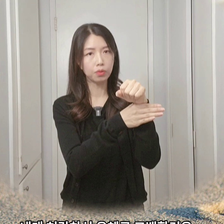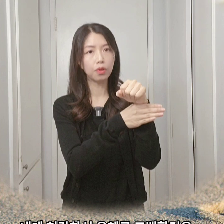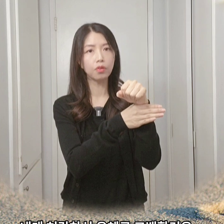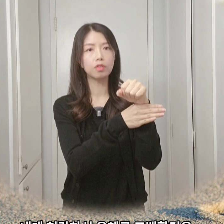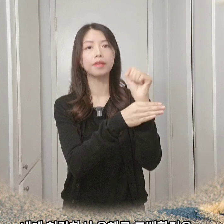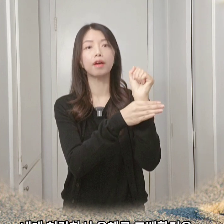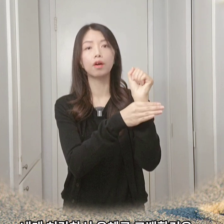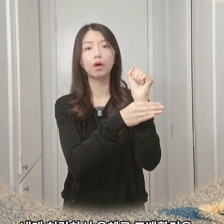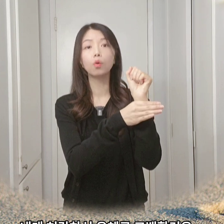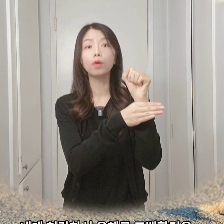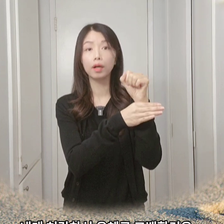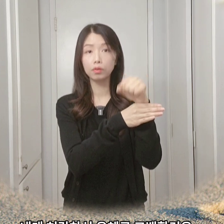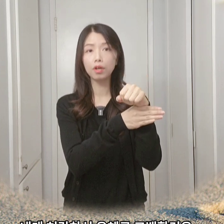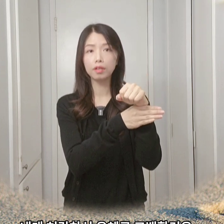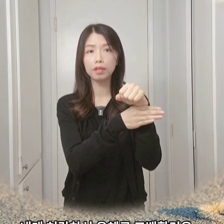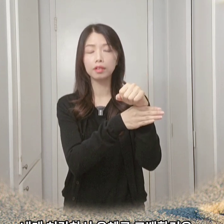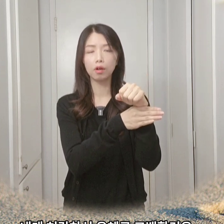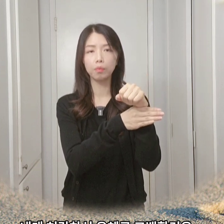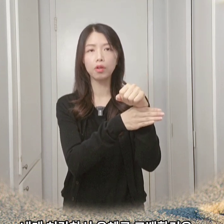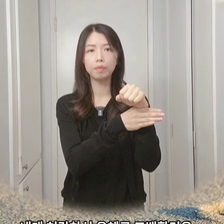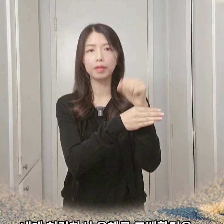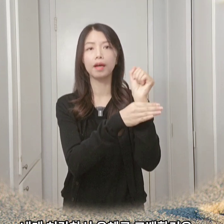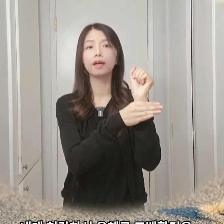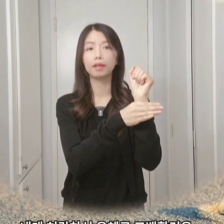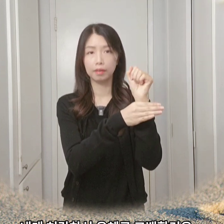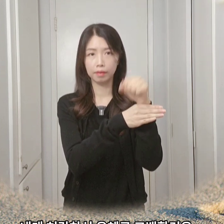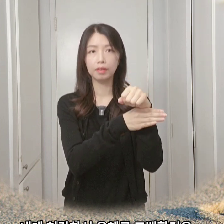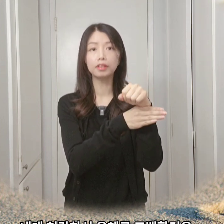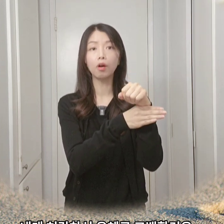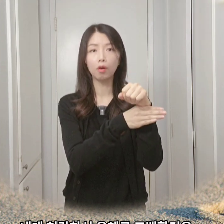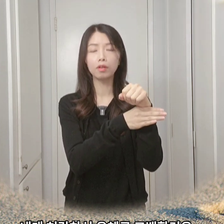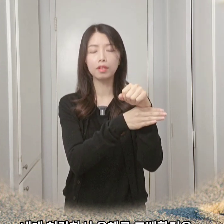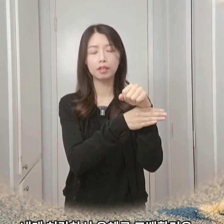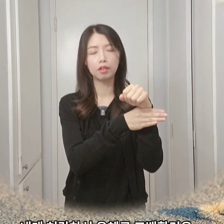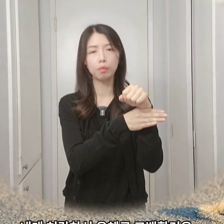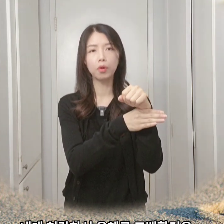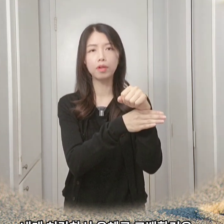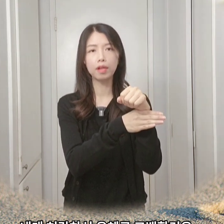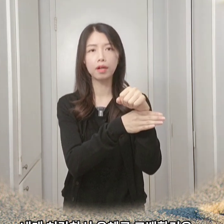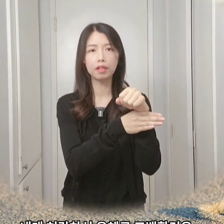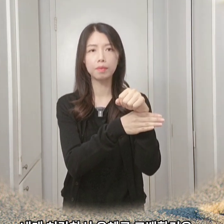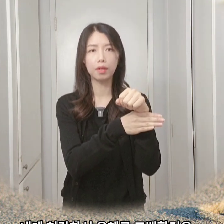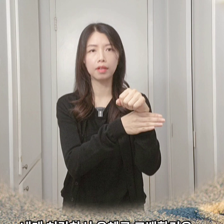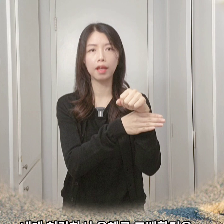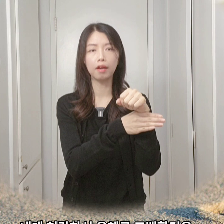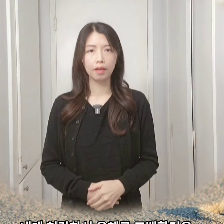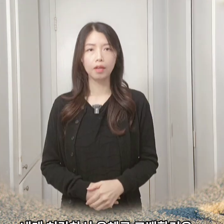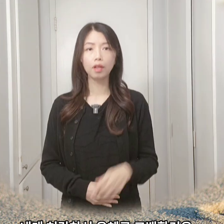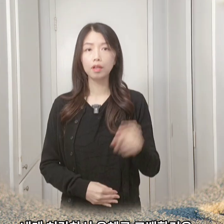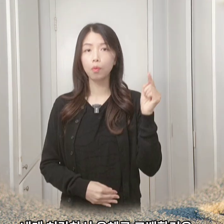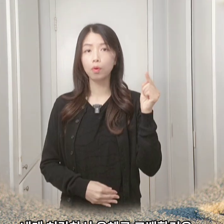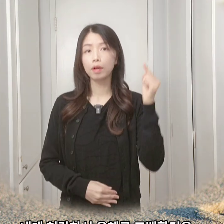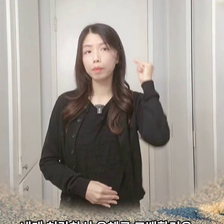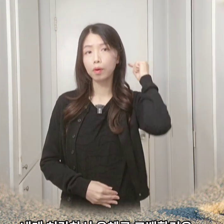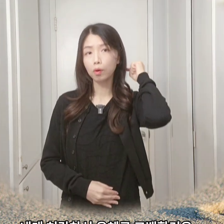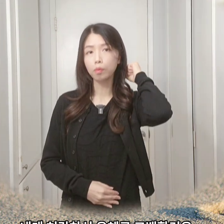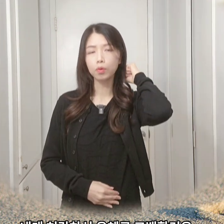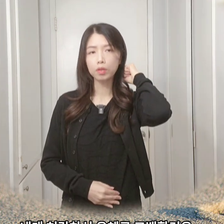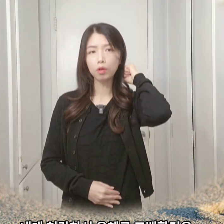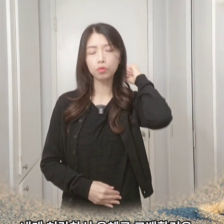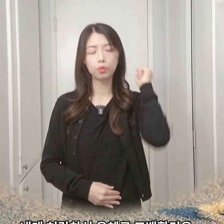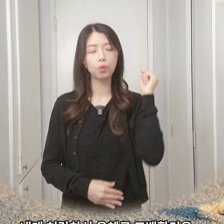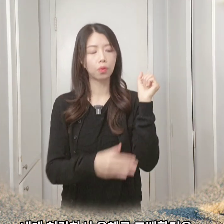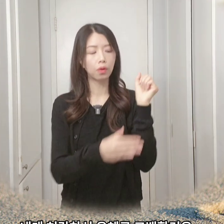앞으로 숙여주시면 돼요. 고개가 숙여지는 그런 표현입니다. 끄덕거려지는 그런 표현을 생각하시면 되는데요. 예전에는 목을 한번